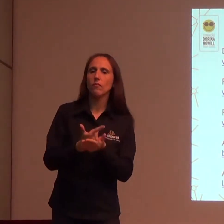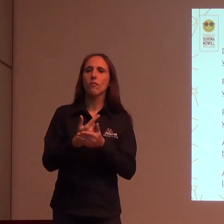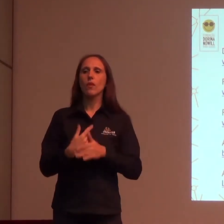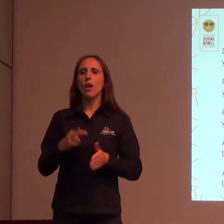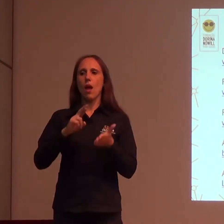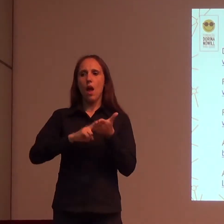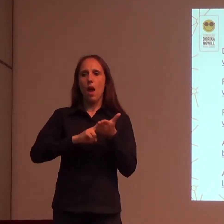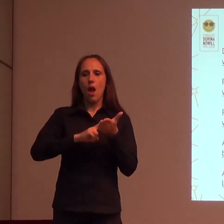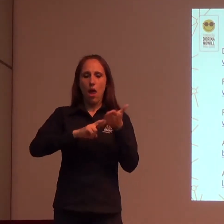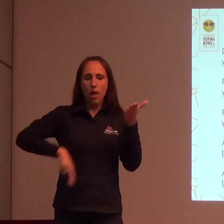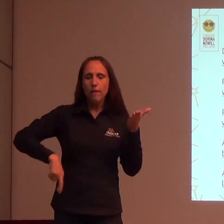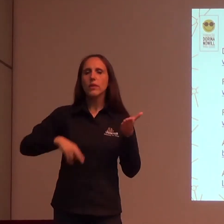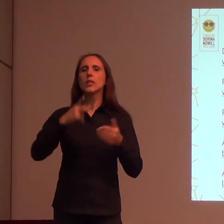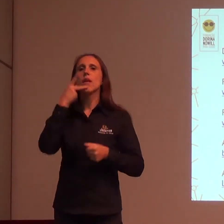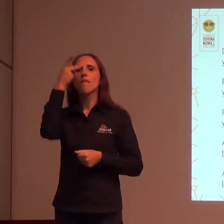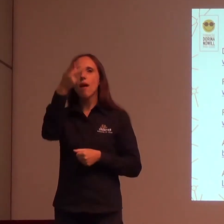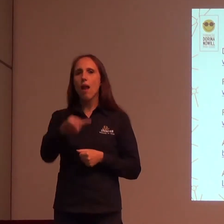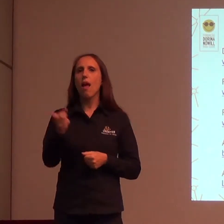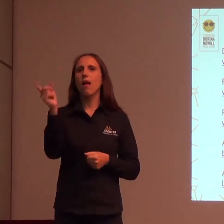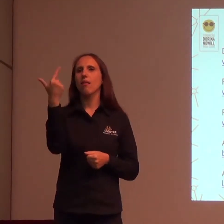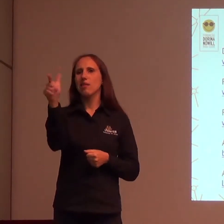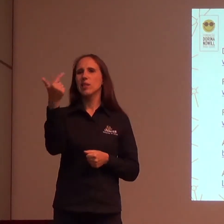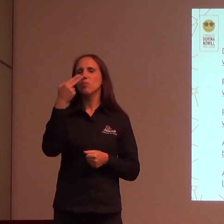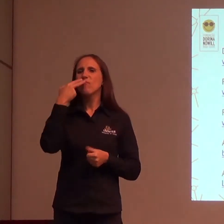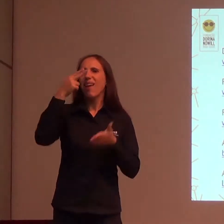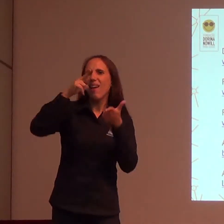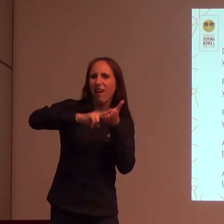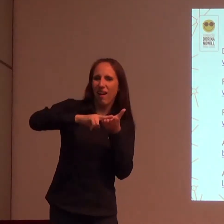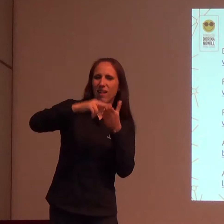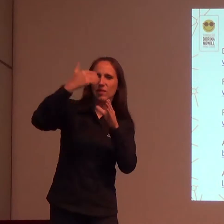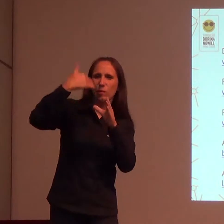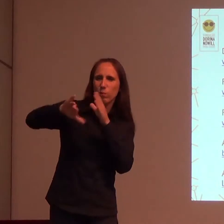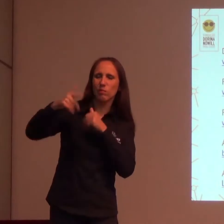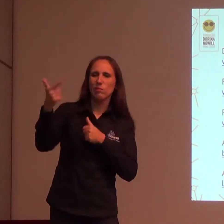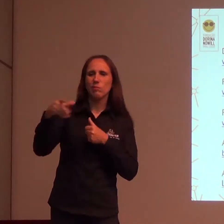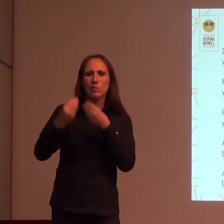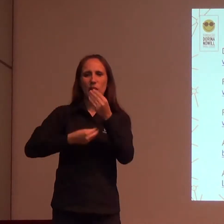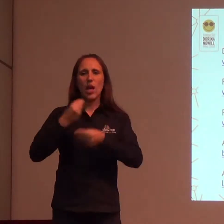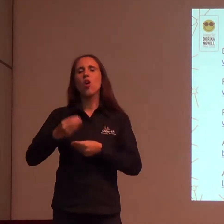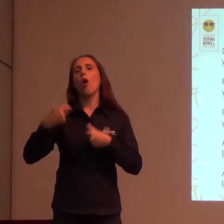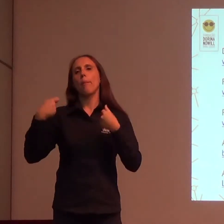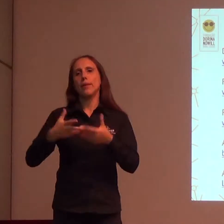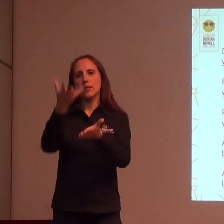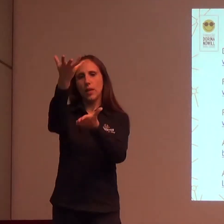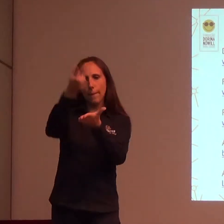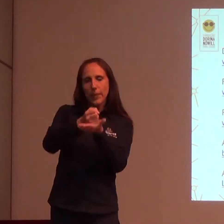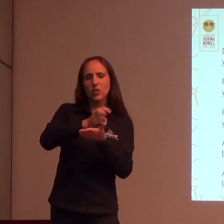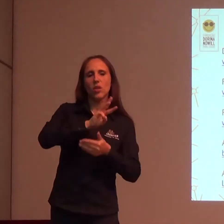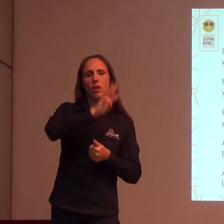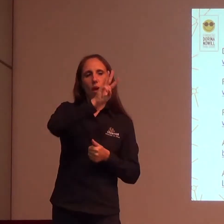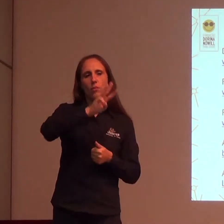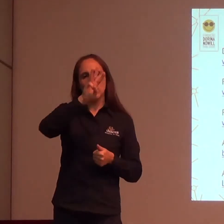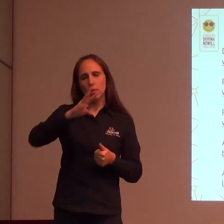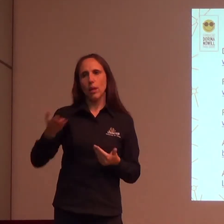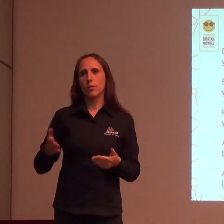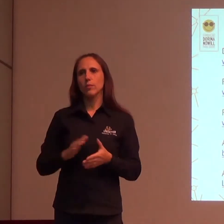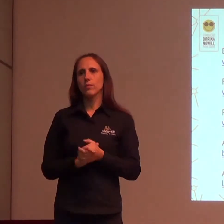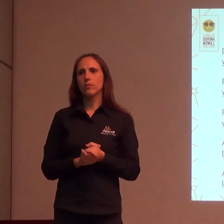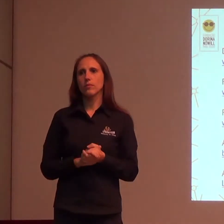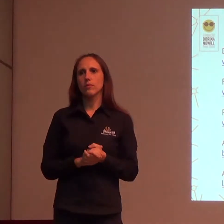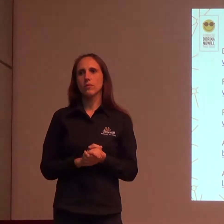não vai mais via correio, né? Aí precisa baixar ela no site mesmo. Sim, porque eu fiz minha